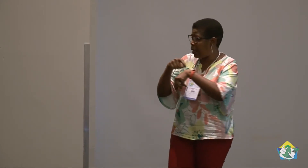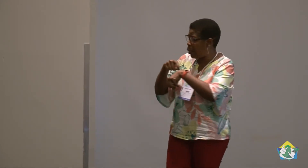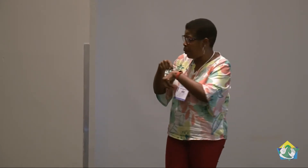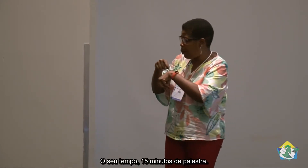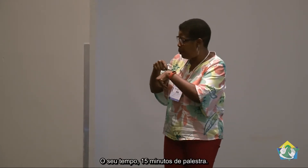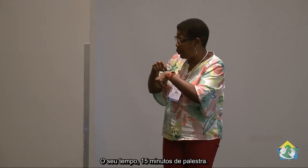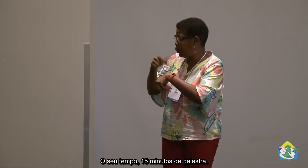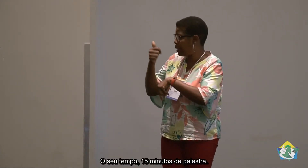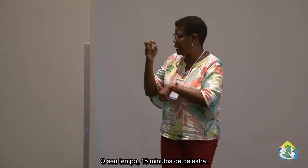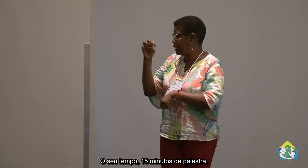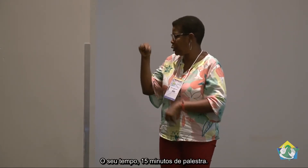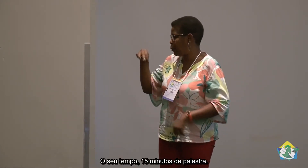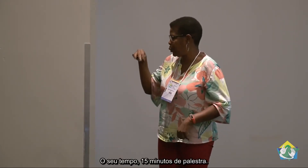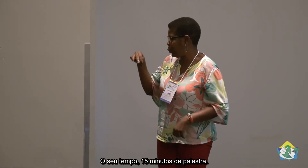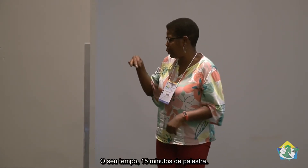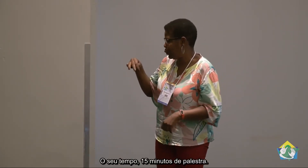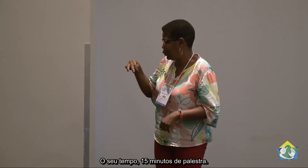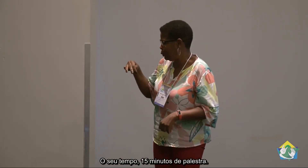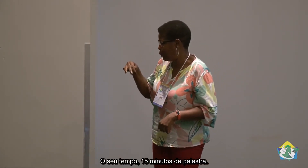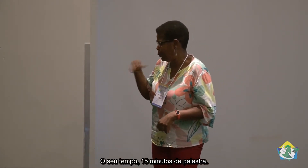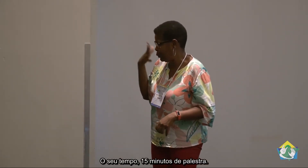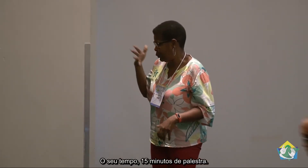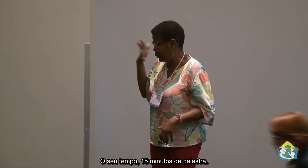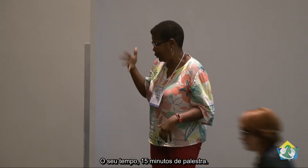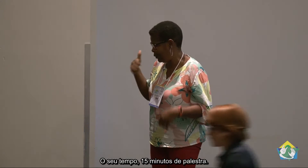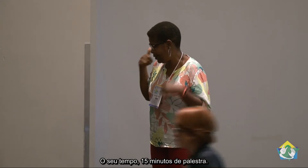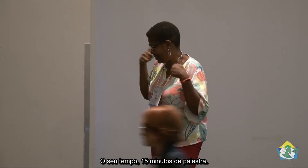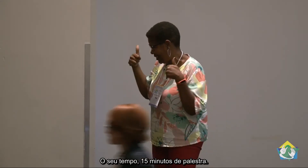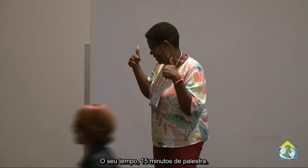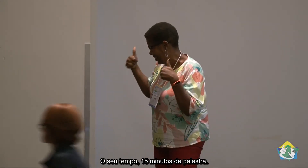O seu tempo, 15 minutos de palestra.